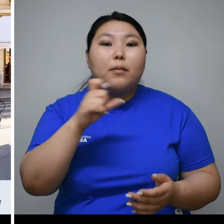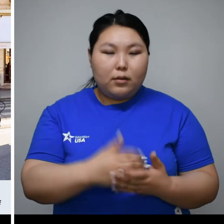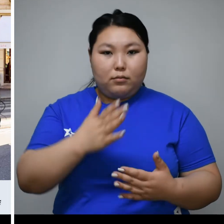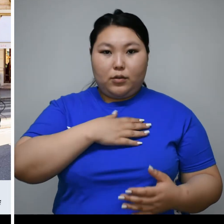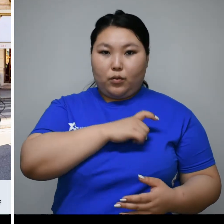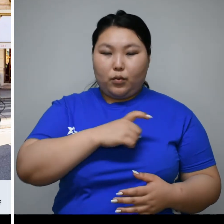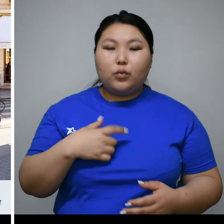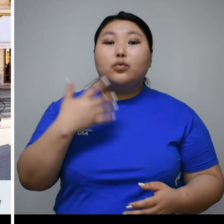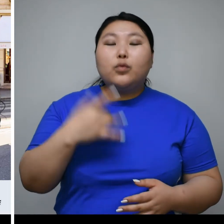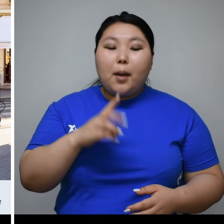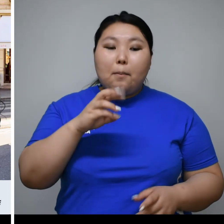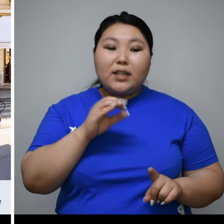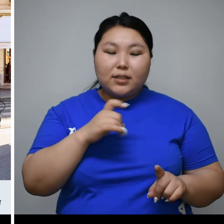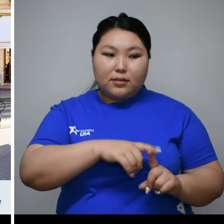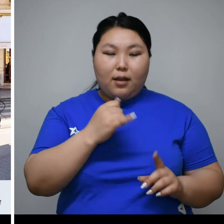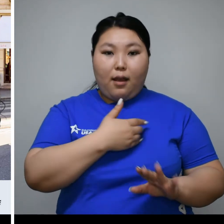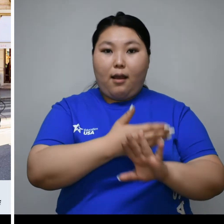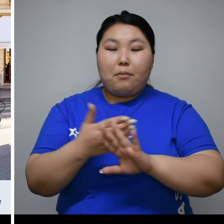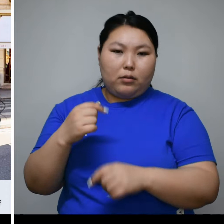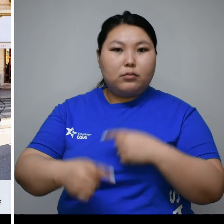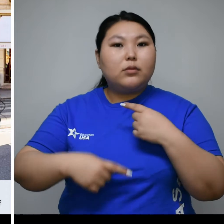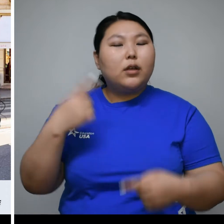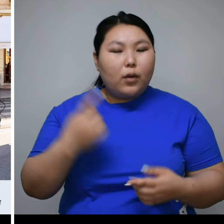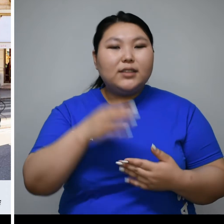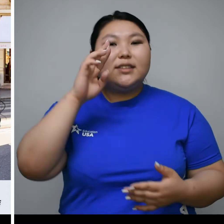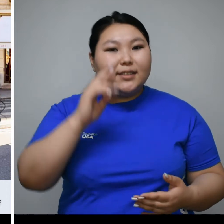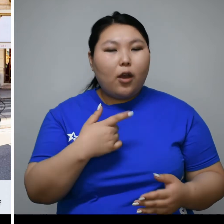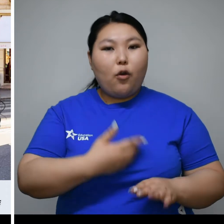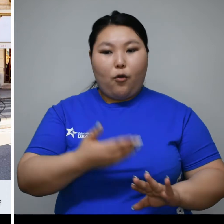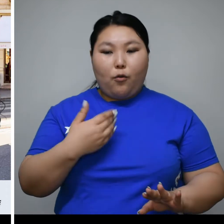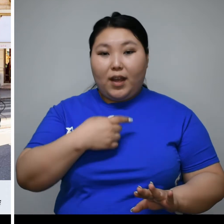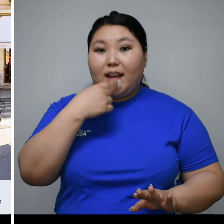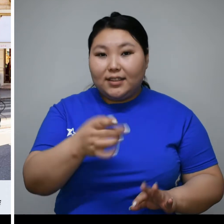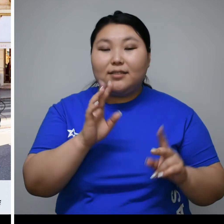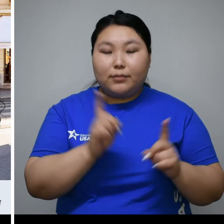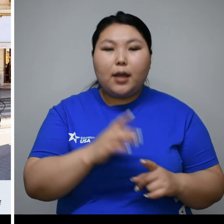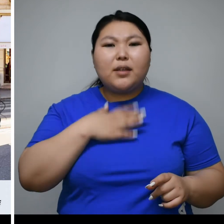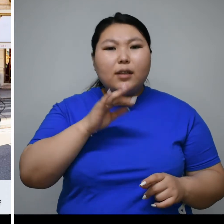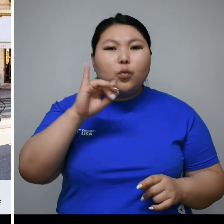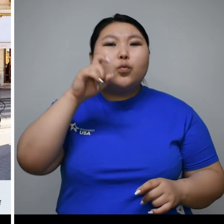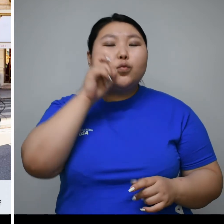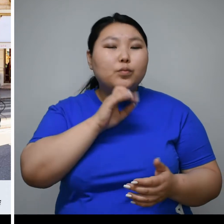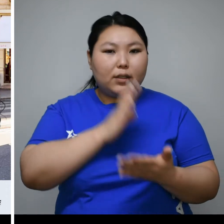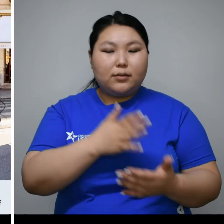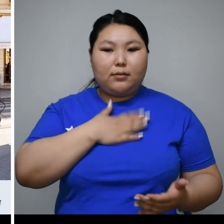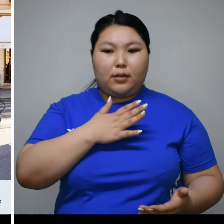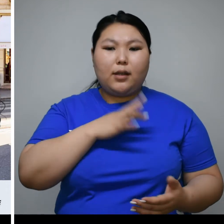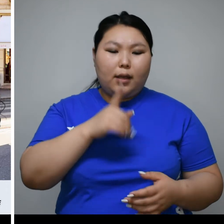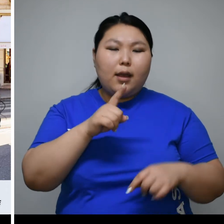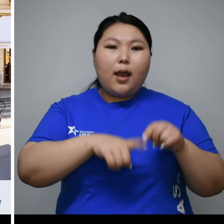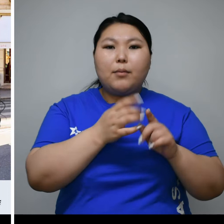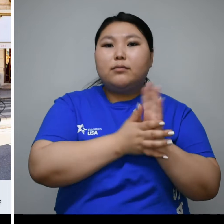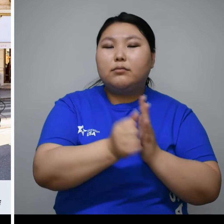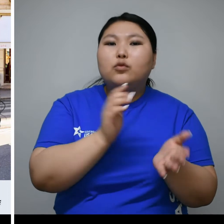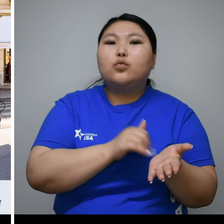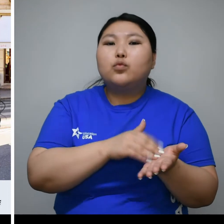бэ гэхээр миний хувьд за зүгээр мастерын зэргийн хамгаалыг гэхээс илүүтэйгээр яг өмнө хэлсэнчлэн би яг юу хүсэж байна? Надаа яг ямар